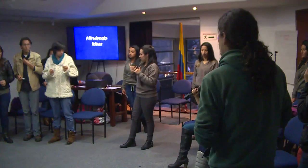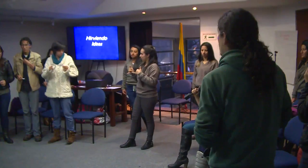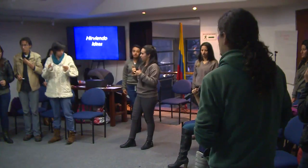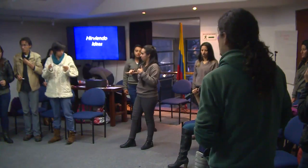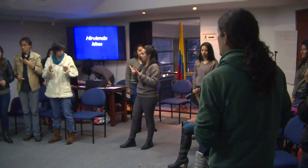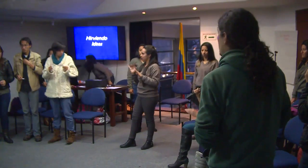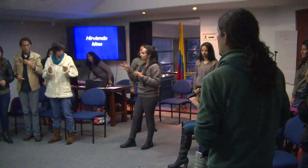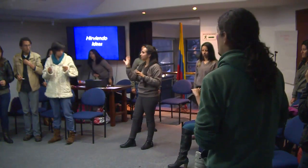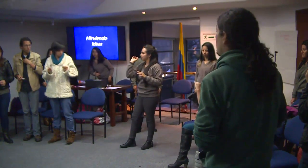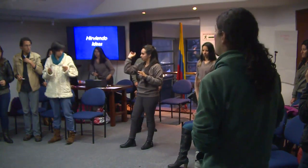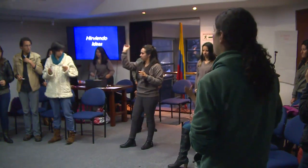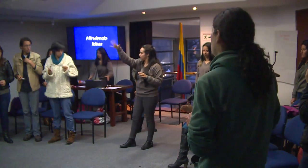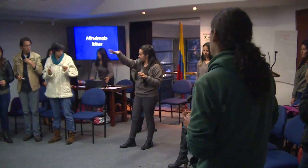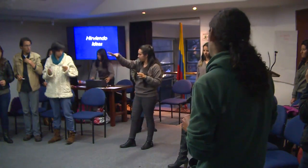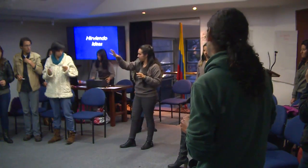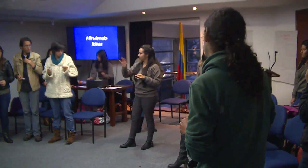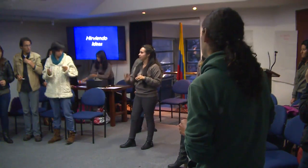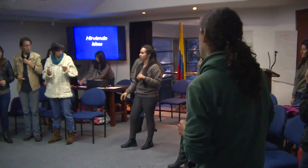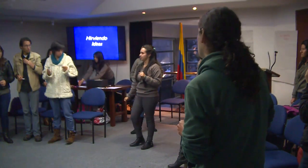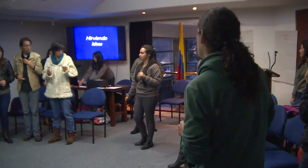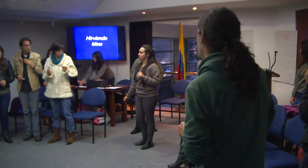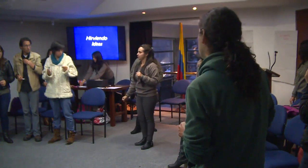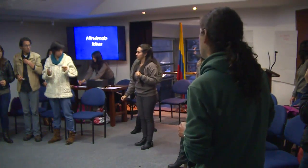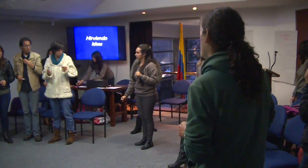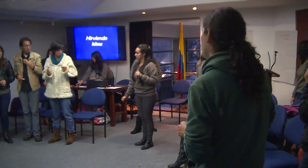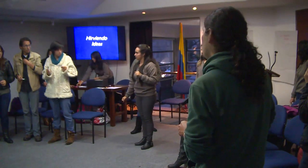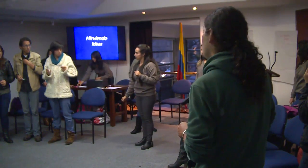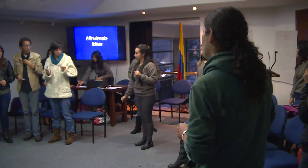Y vas a lanzar la lana.